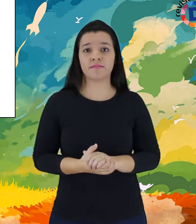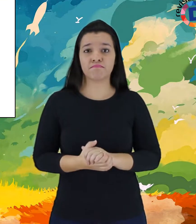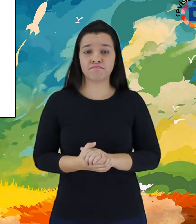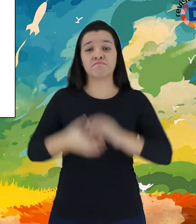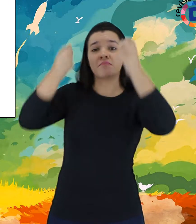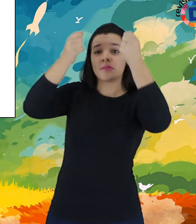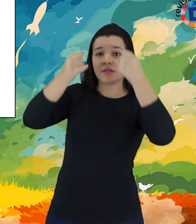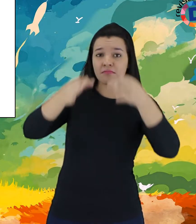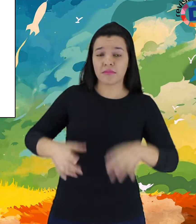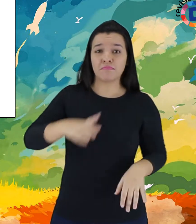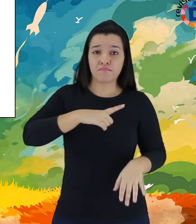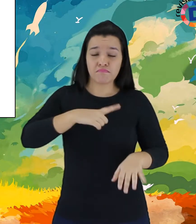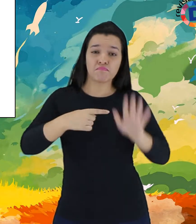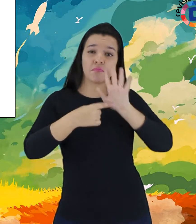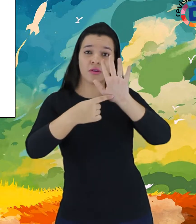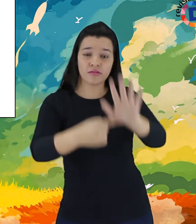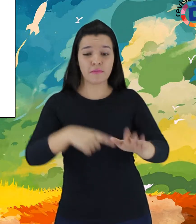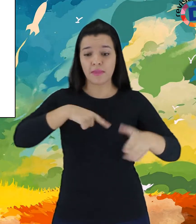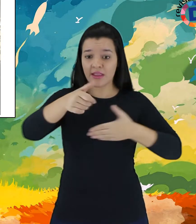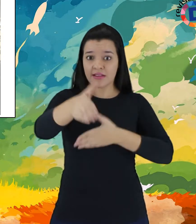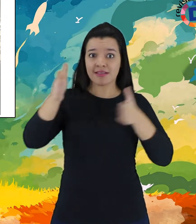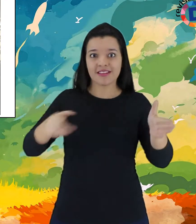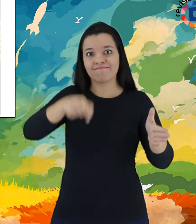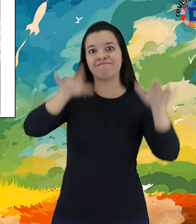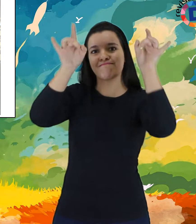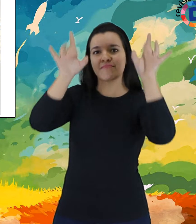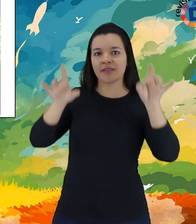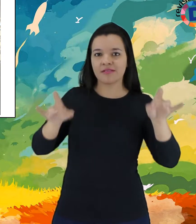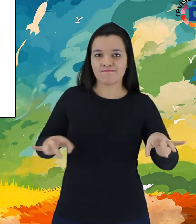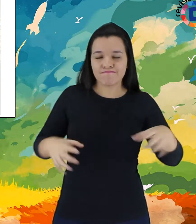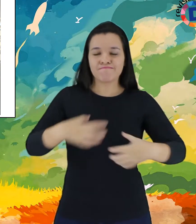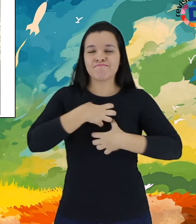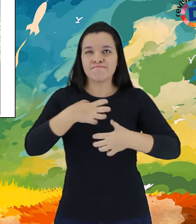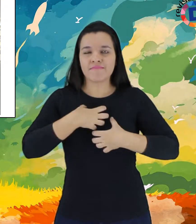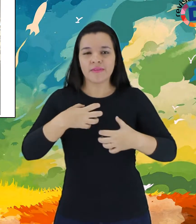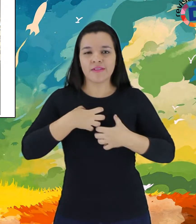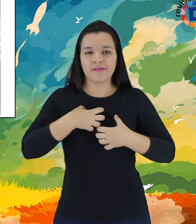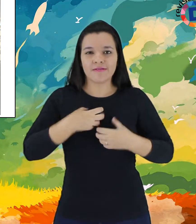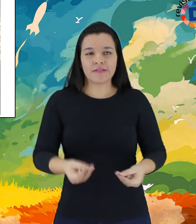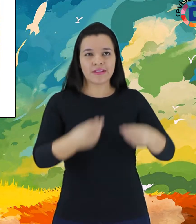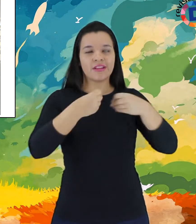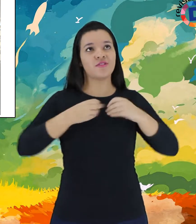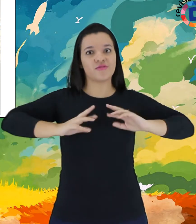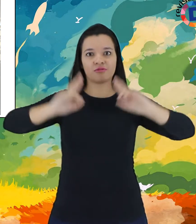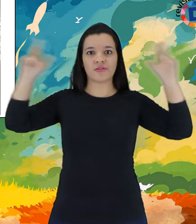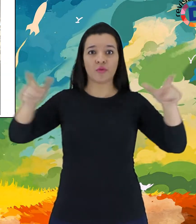conta com atrações como a Sala Preparatória dos Sentidos, um local escuro, com painéis